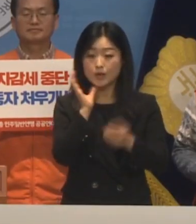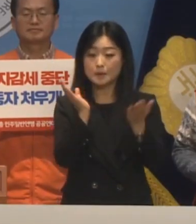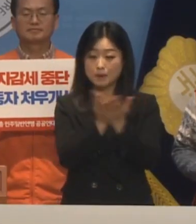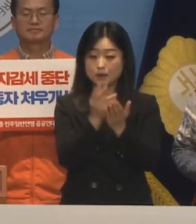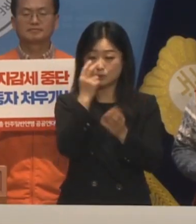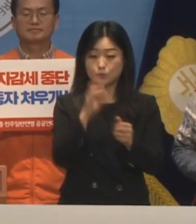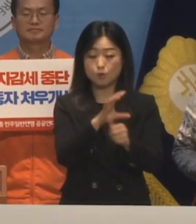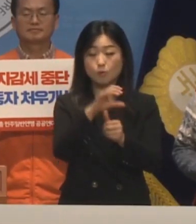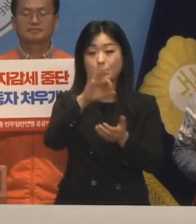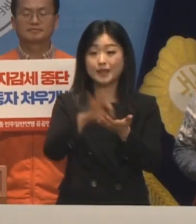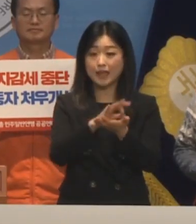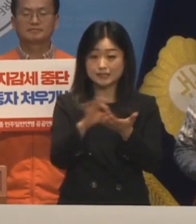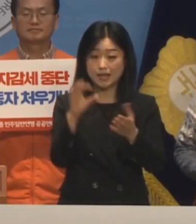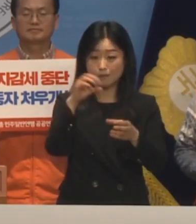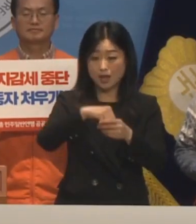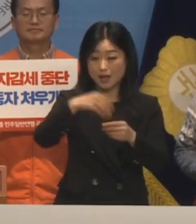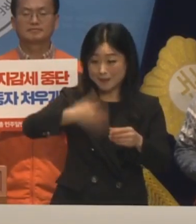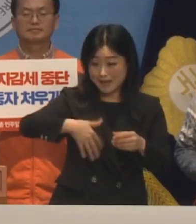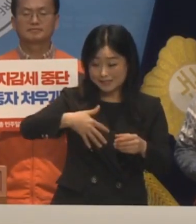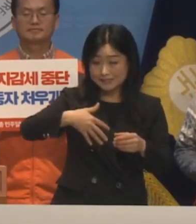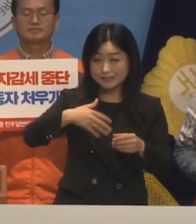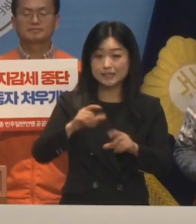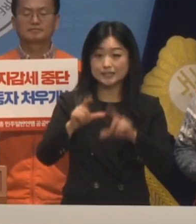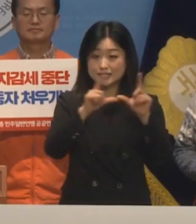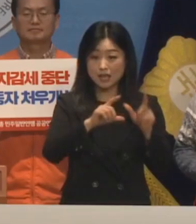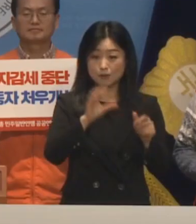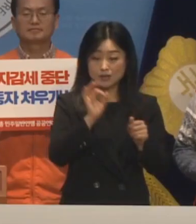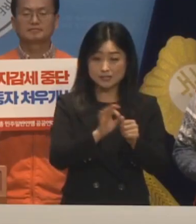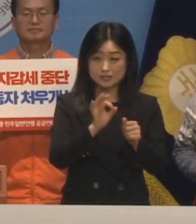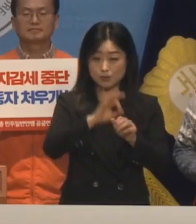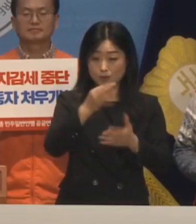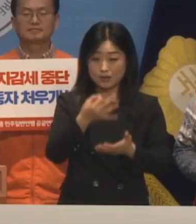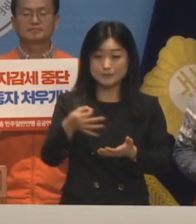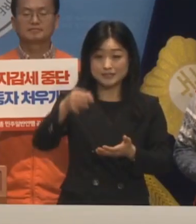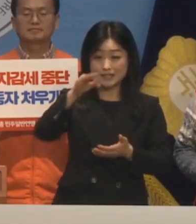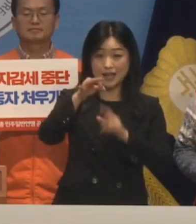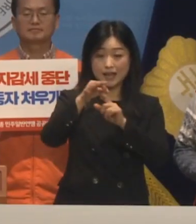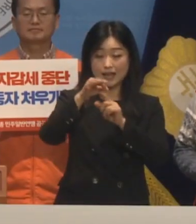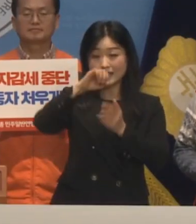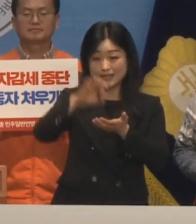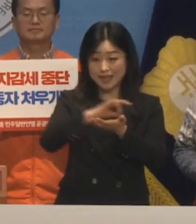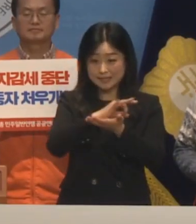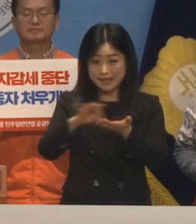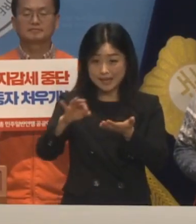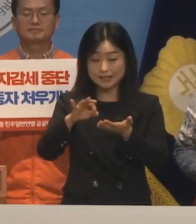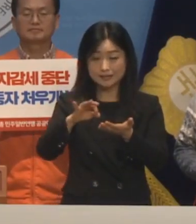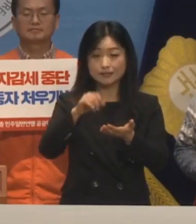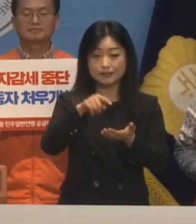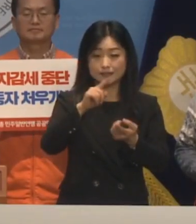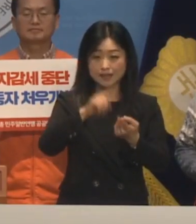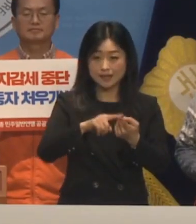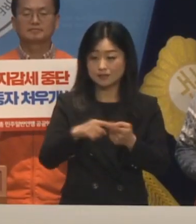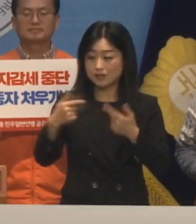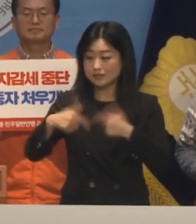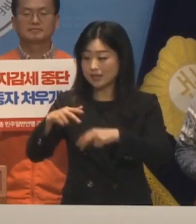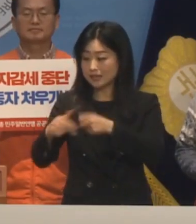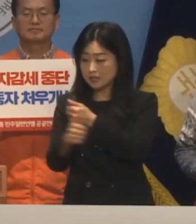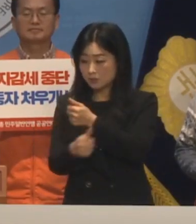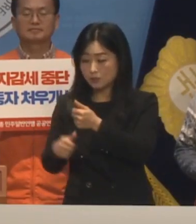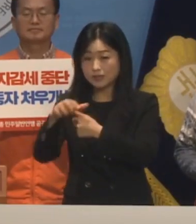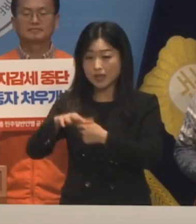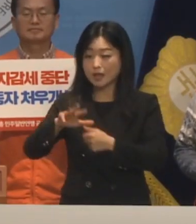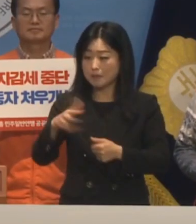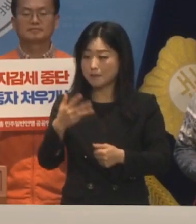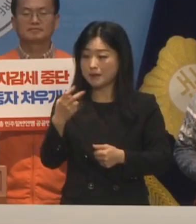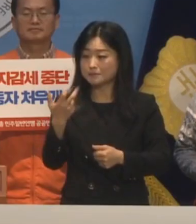예산에 포함되지 않았던 노인생활지원사 처우 개선 예산을 상임위 예산심사에서 827원을